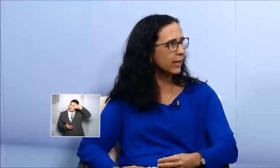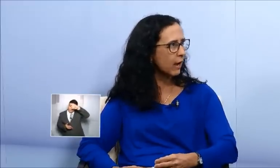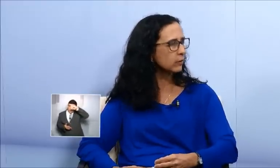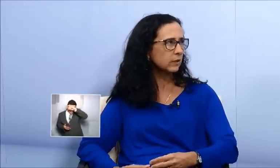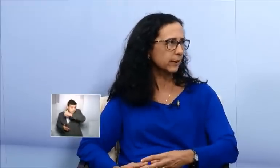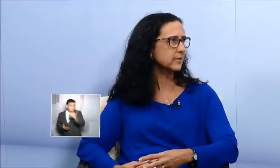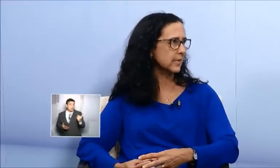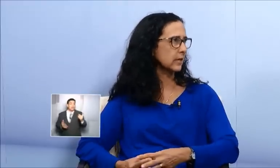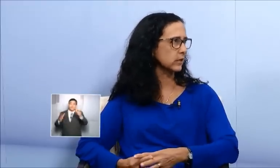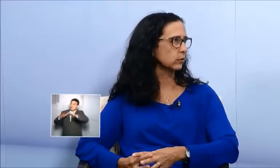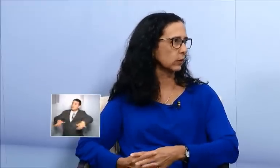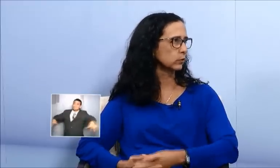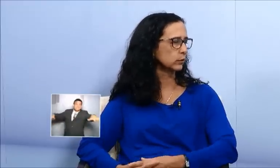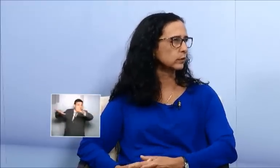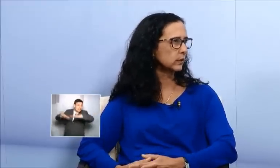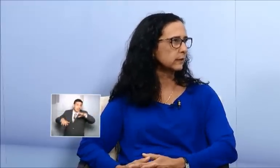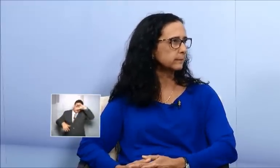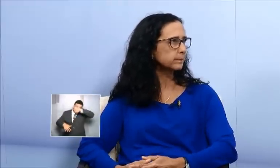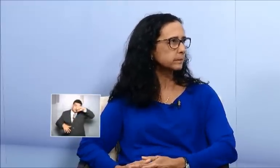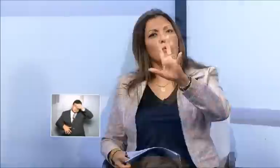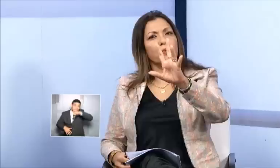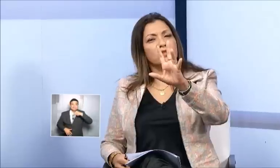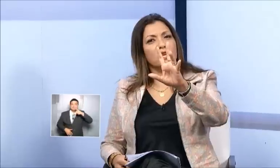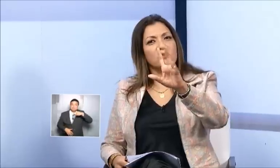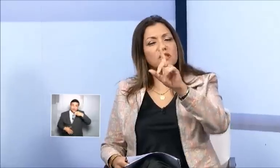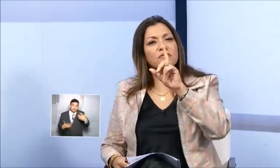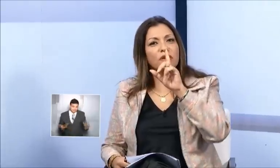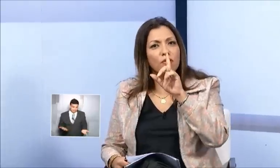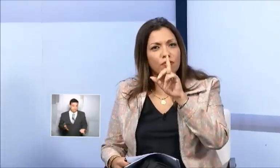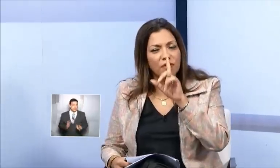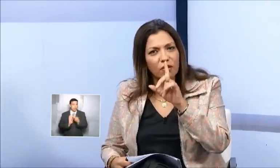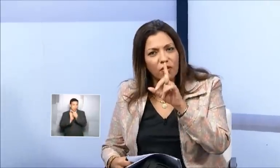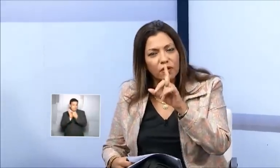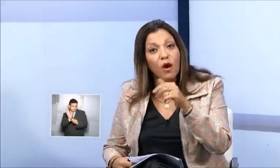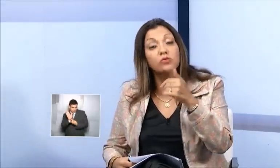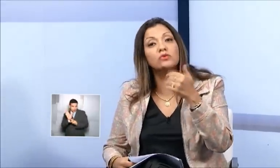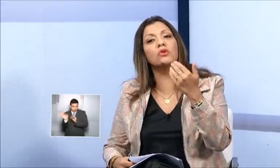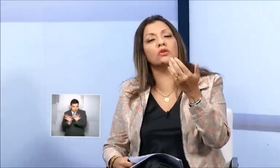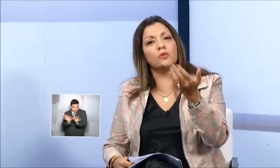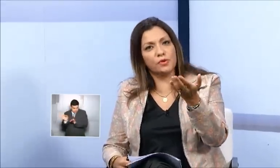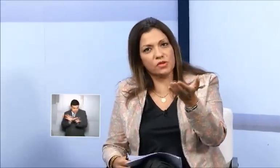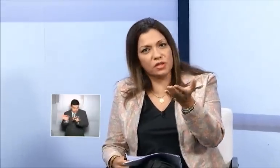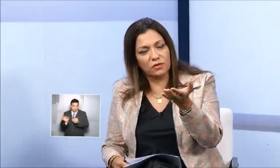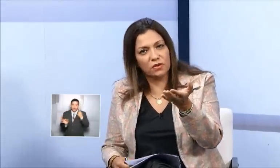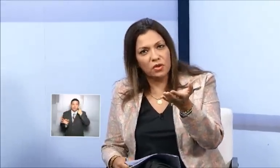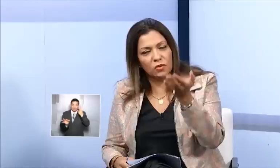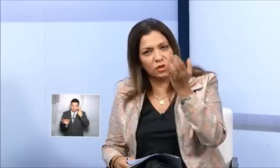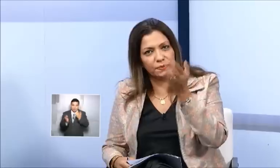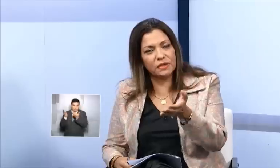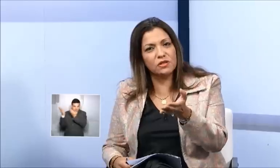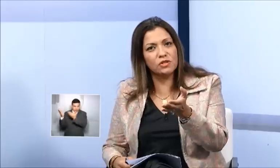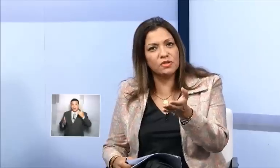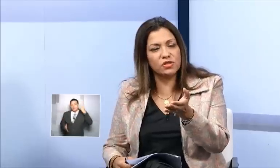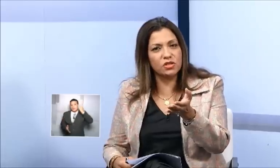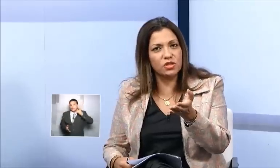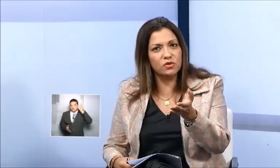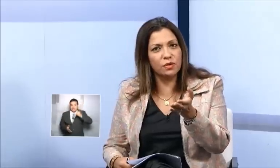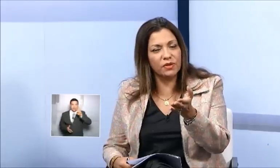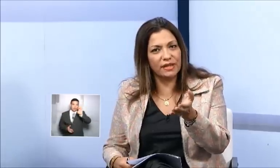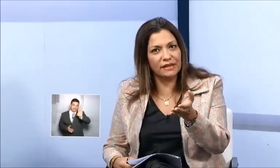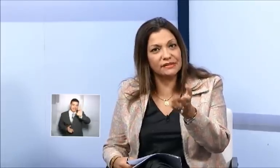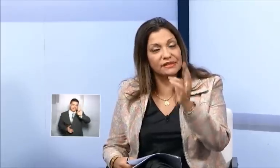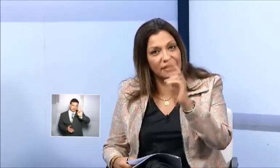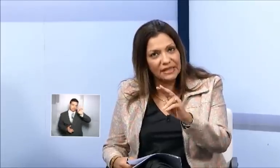forma geral na aprendizagem do aluno. Falando no projeto, a gente vai ouvir agora o autor do projeto, o deputado Edmir Chedid,